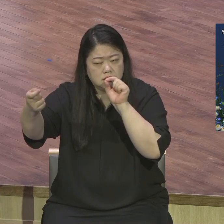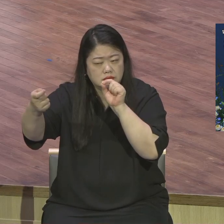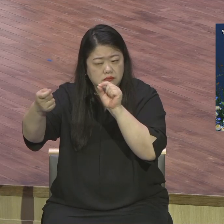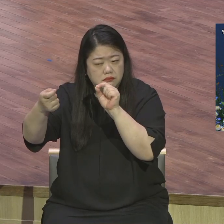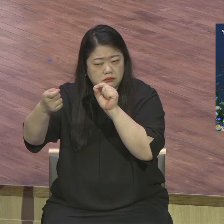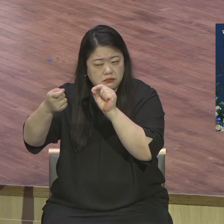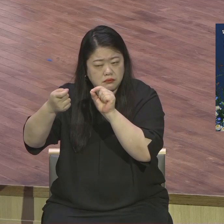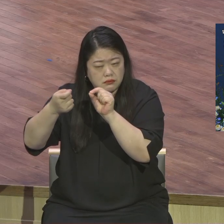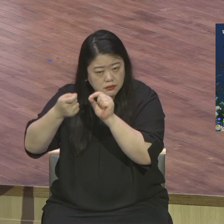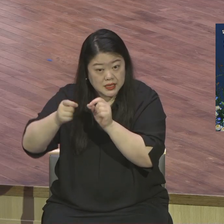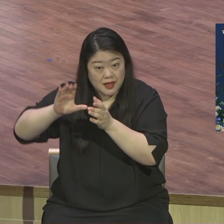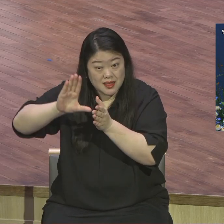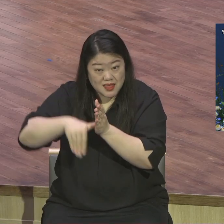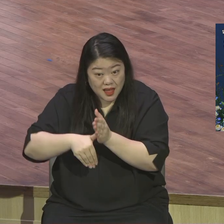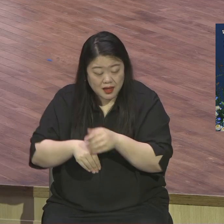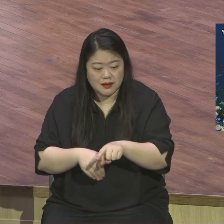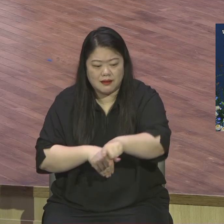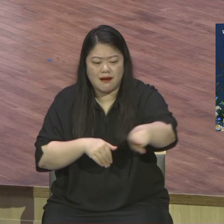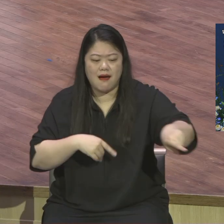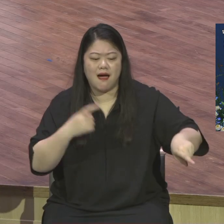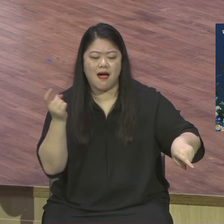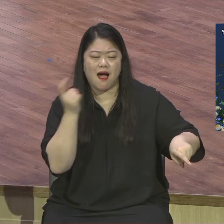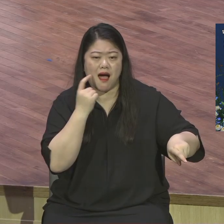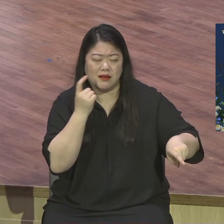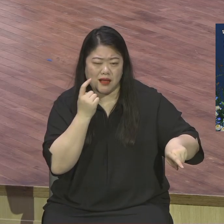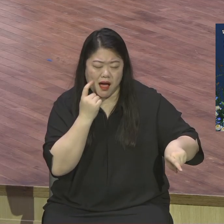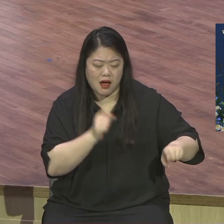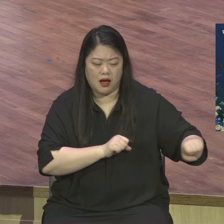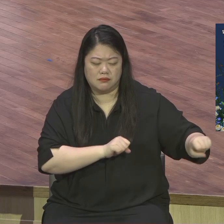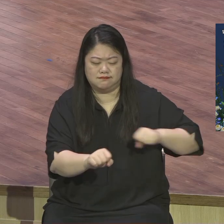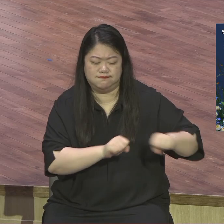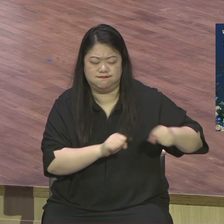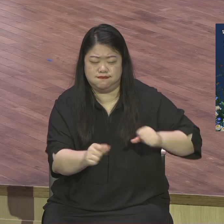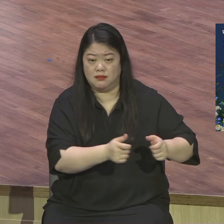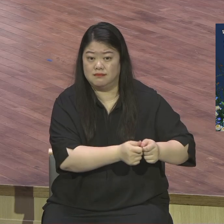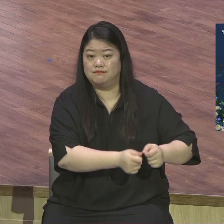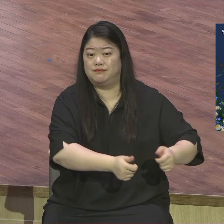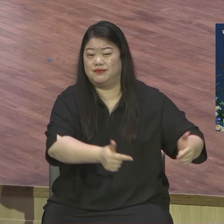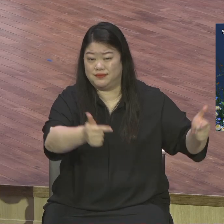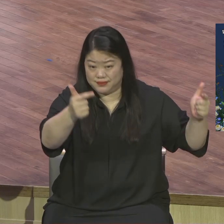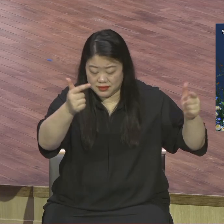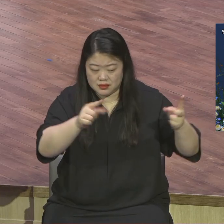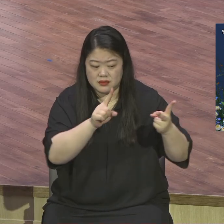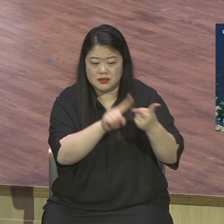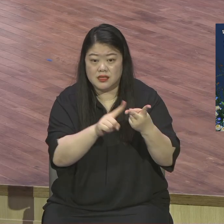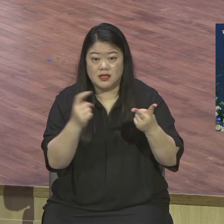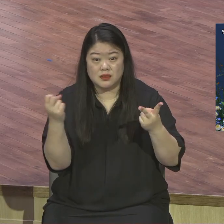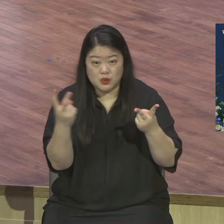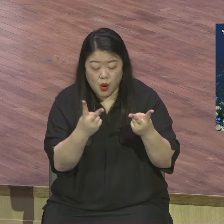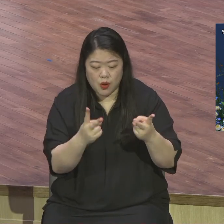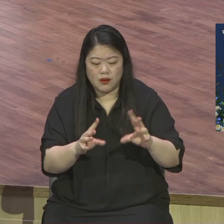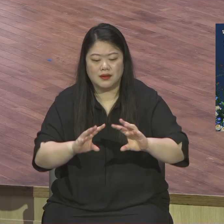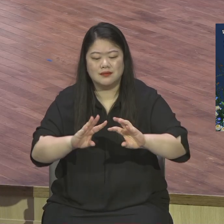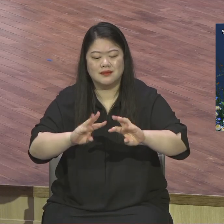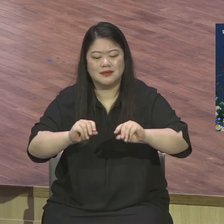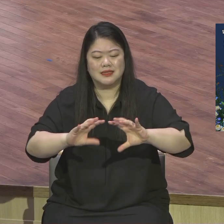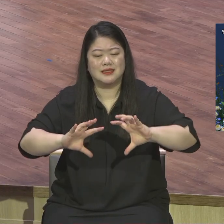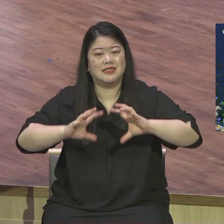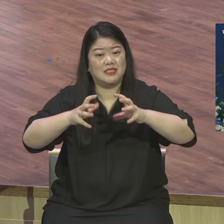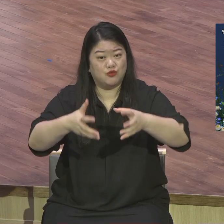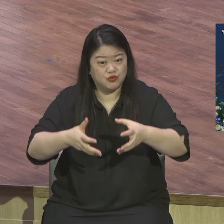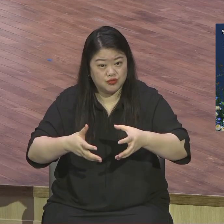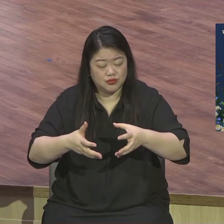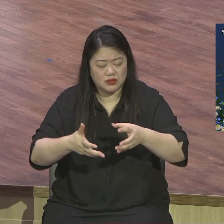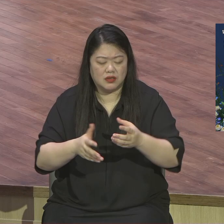활발하게 활동할 뿐만 아니라 지구촌 곳곳에 재난의 징조가 일어날